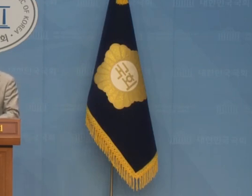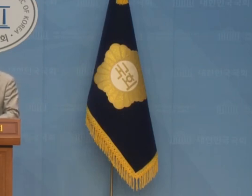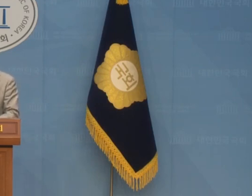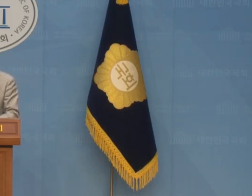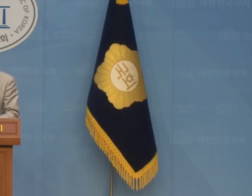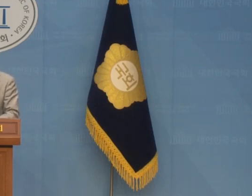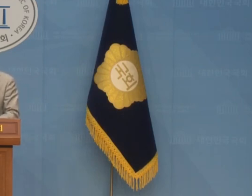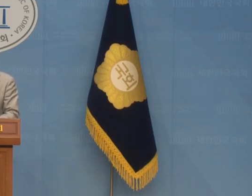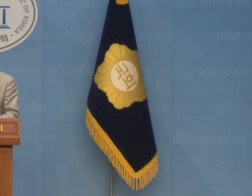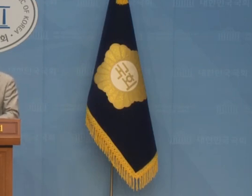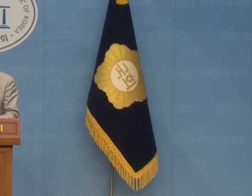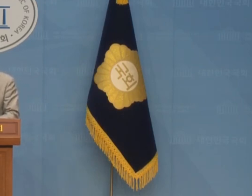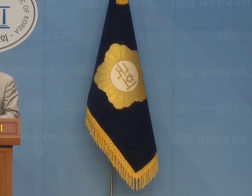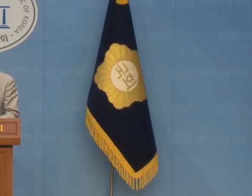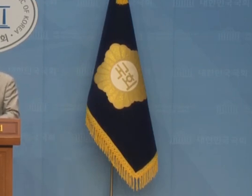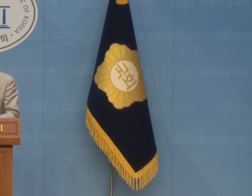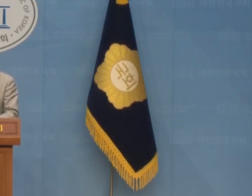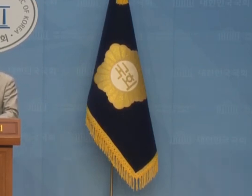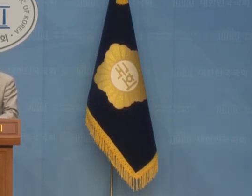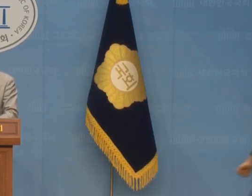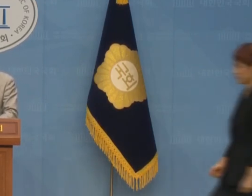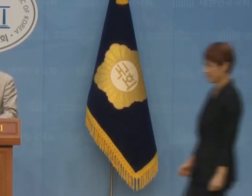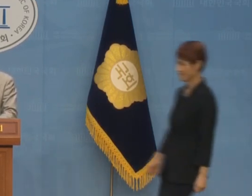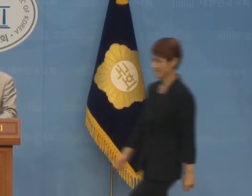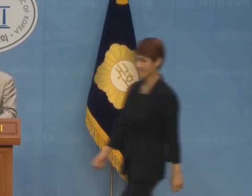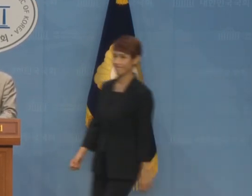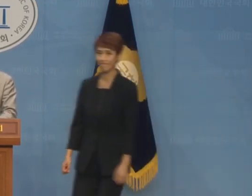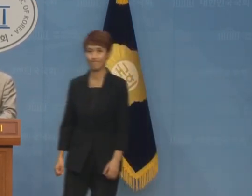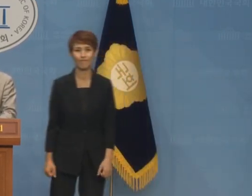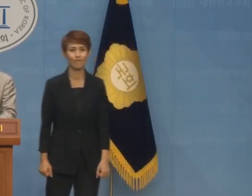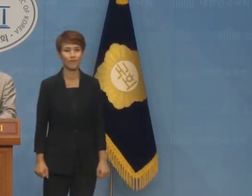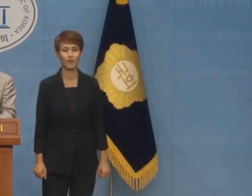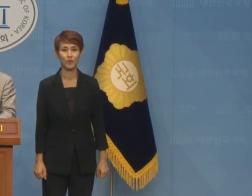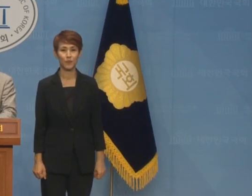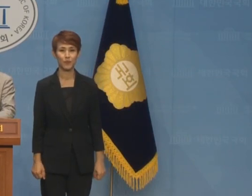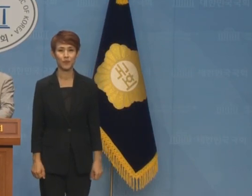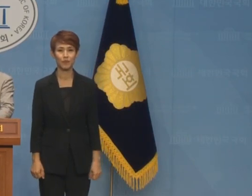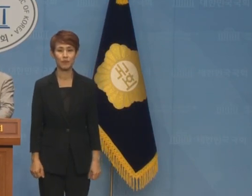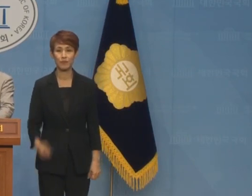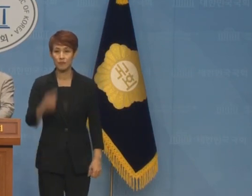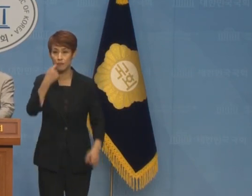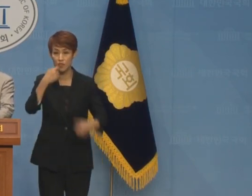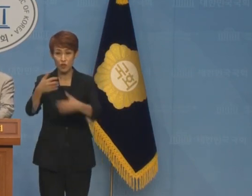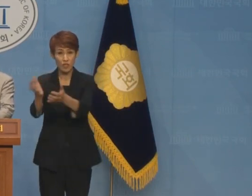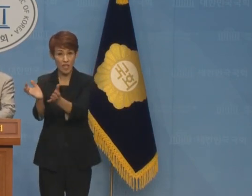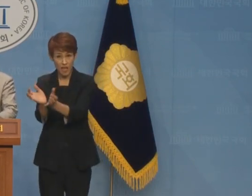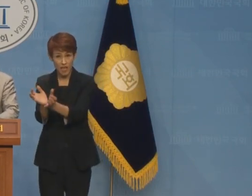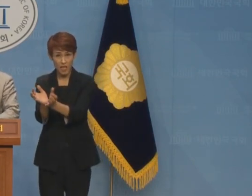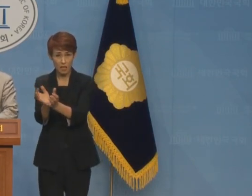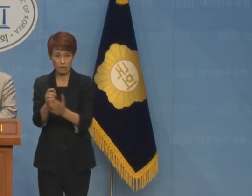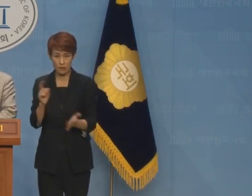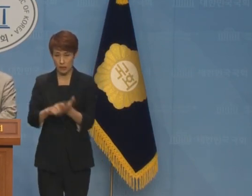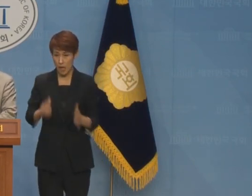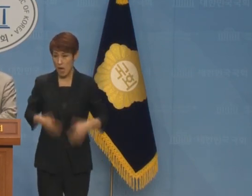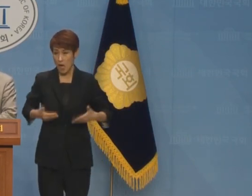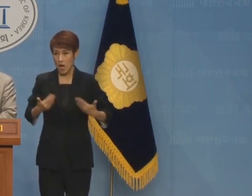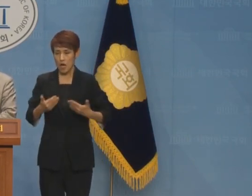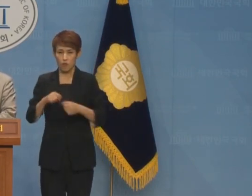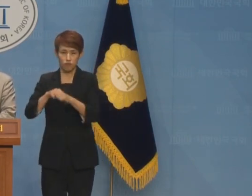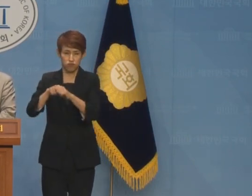감사합니다요 단력을 다시 한번 읽겠습니다 민주당이 저토록 조급하고